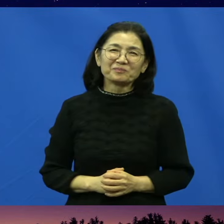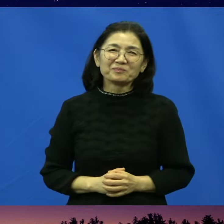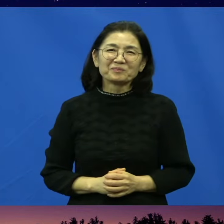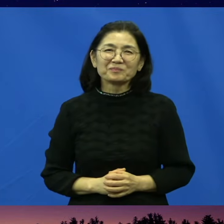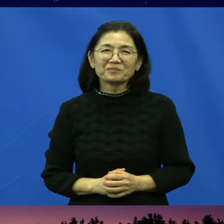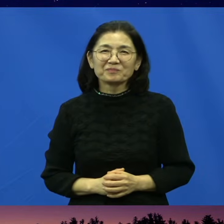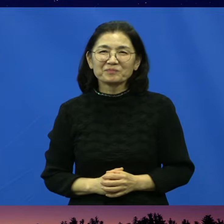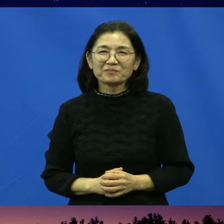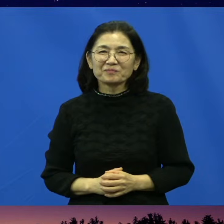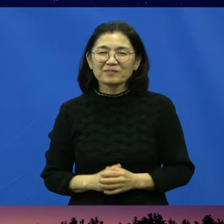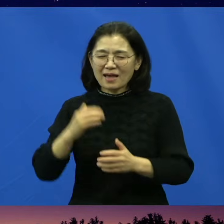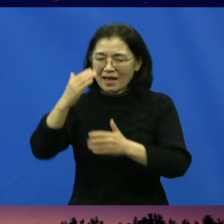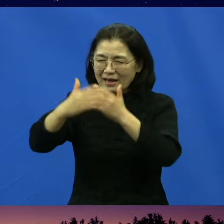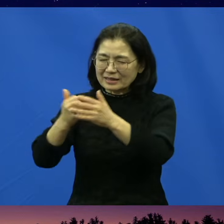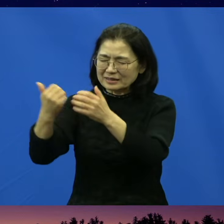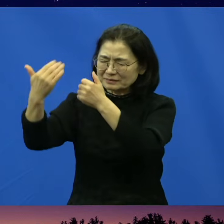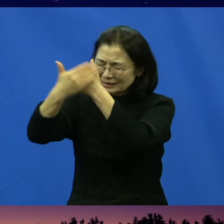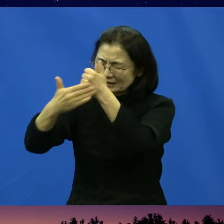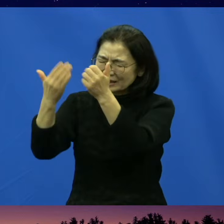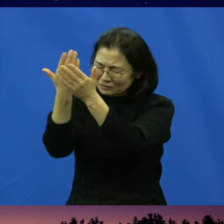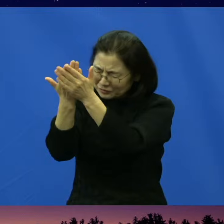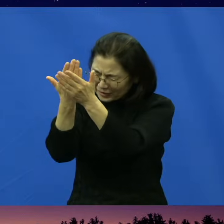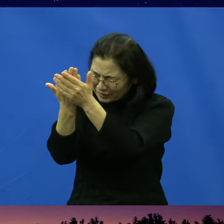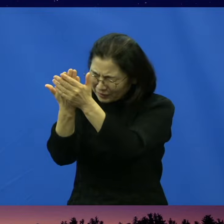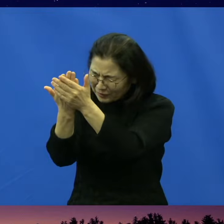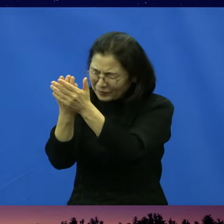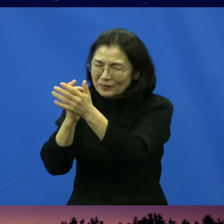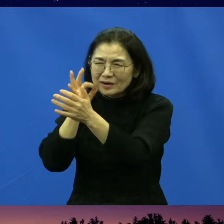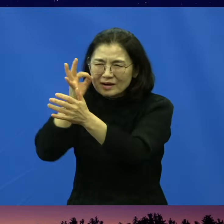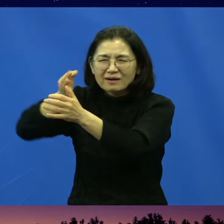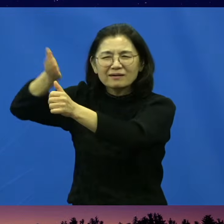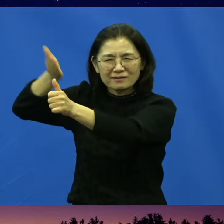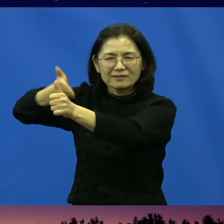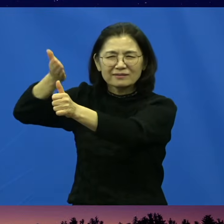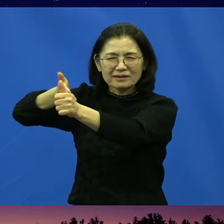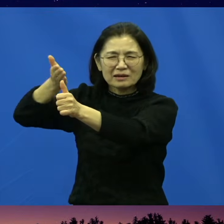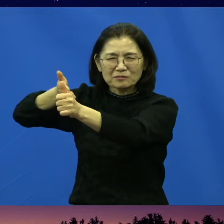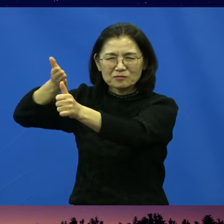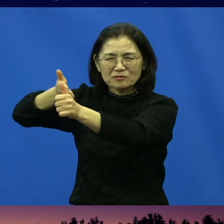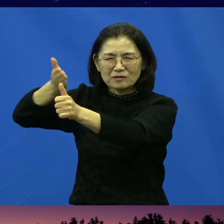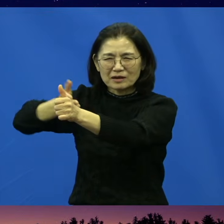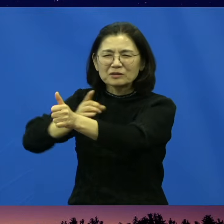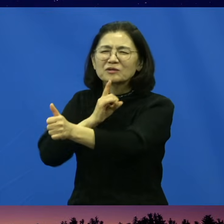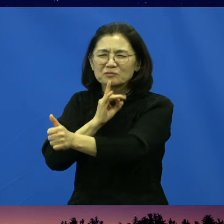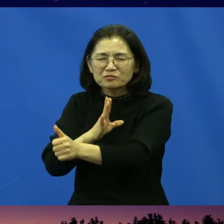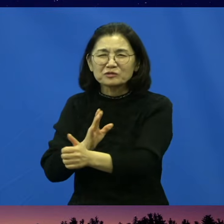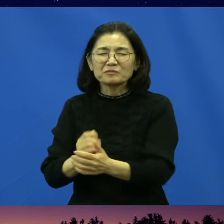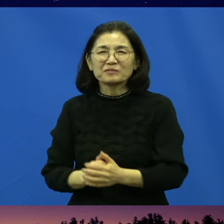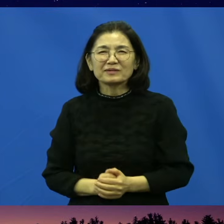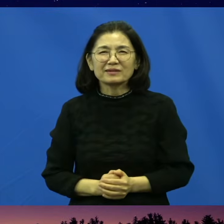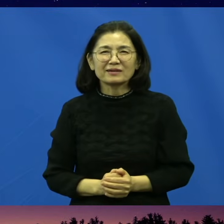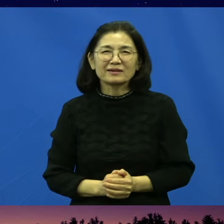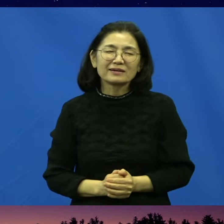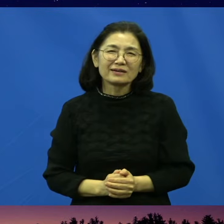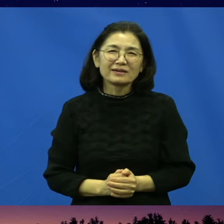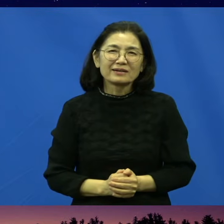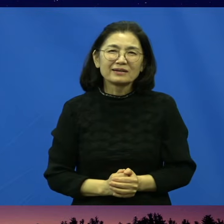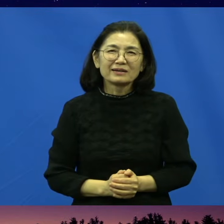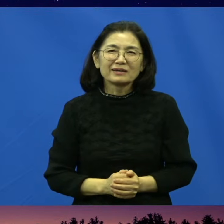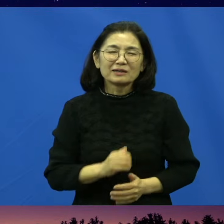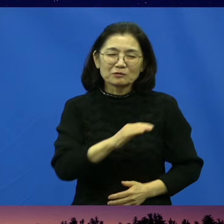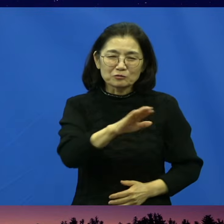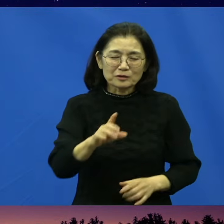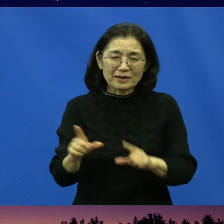은혜를 구하는 것밖에 방법이 없어요. 그렇죠. 각자가 다른 삶 가운데 왔지만 은혜를 구하는 것밖에, 우리가 살